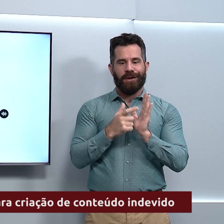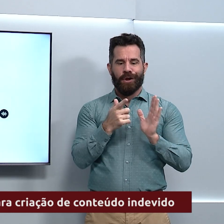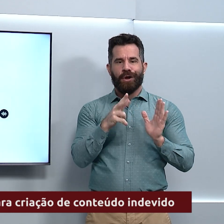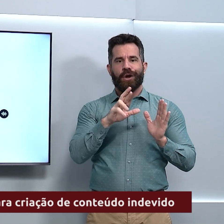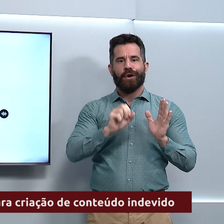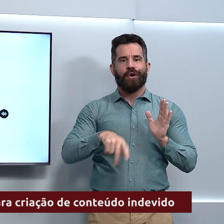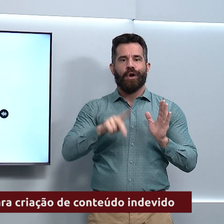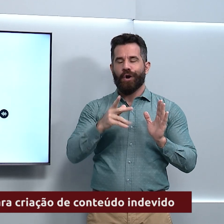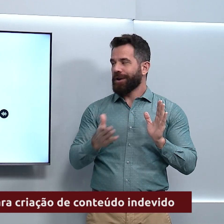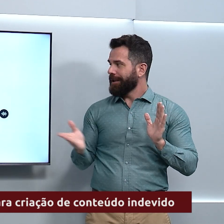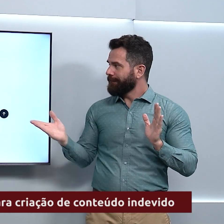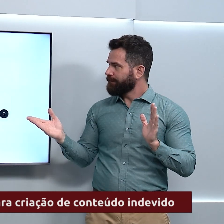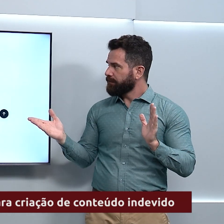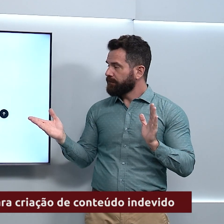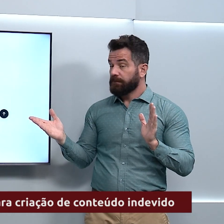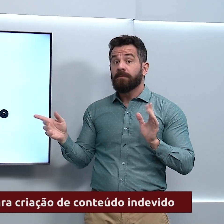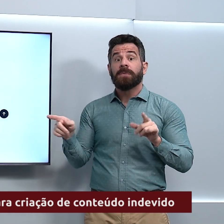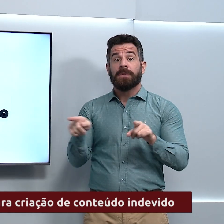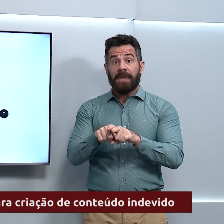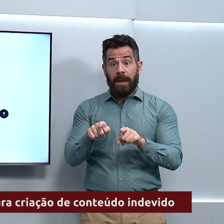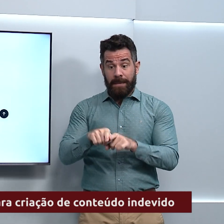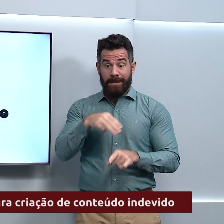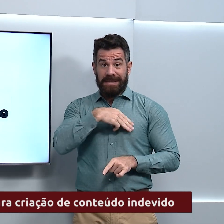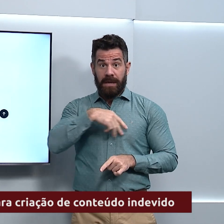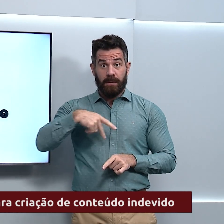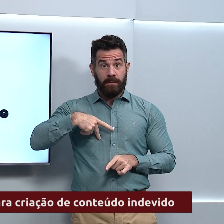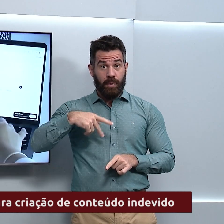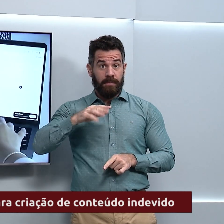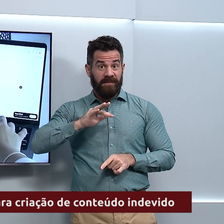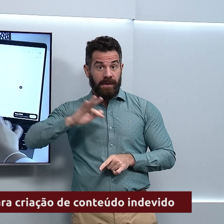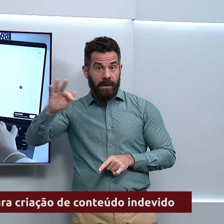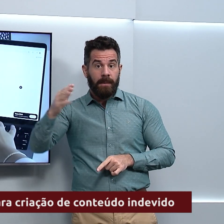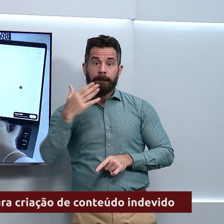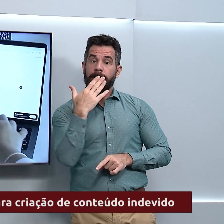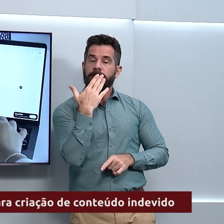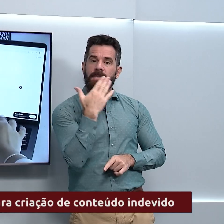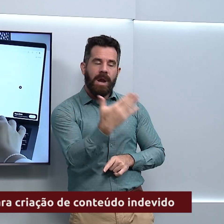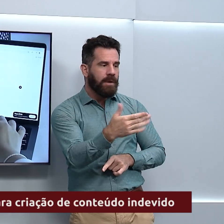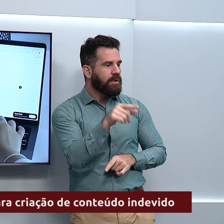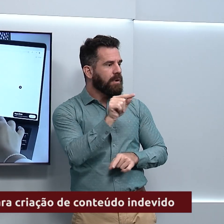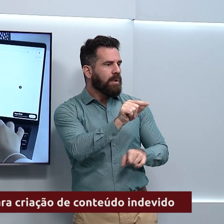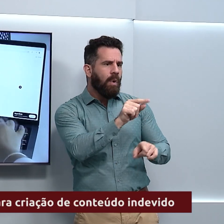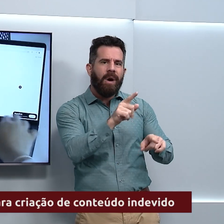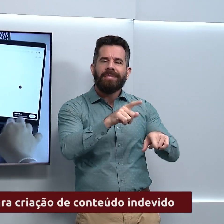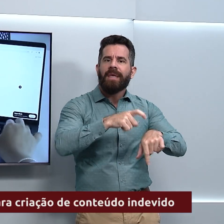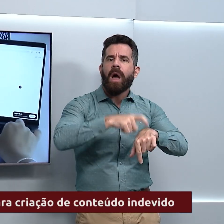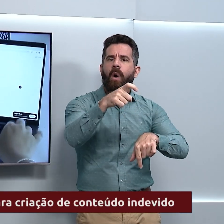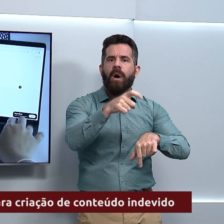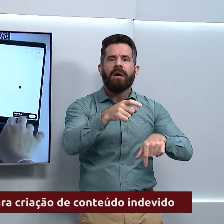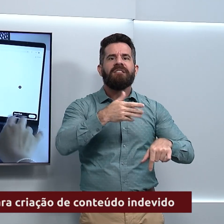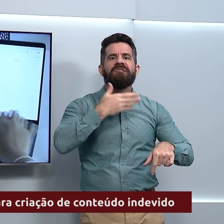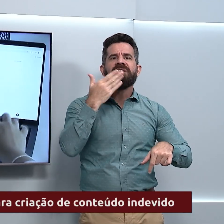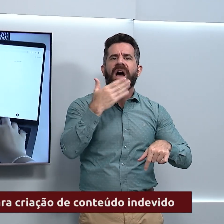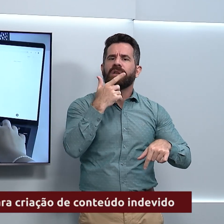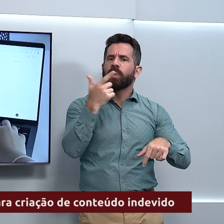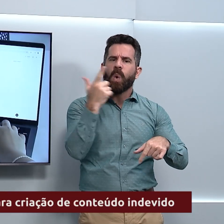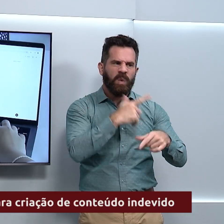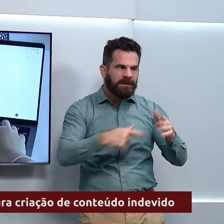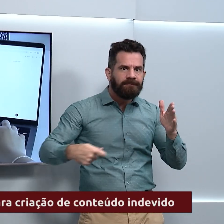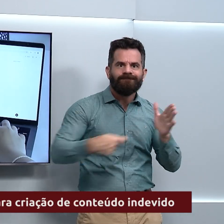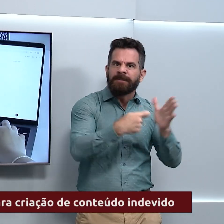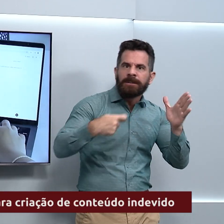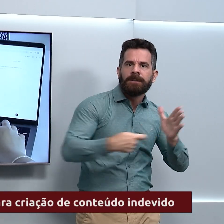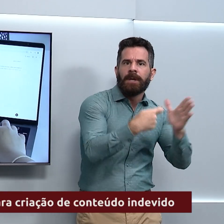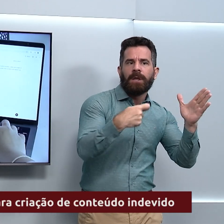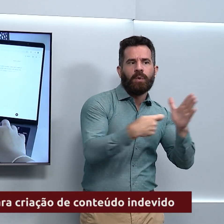sugerem a implementação de um mecanismo transparente que facilite o envio de denúncias sobre o uso irregular do Grok.